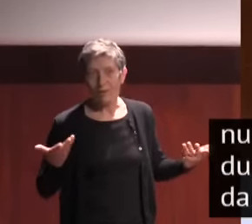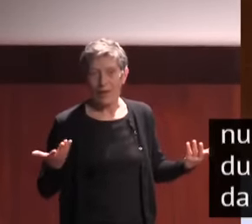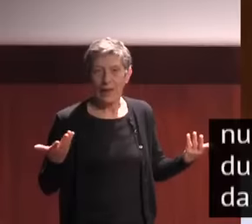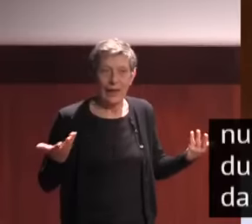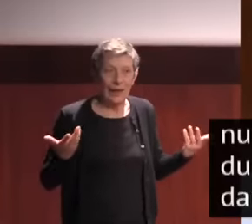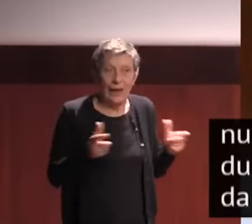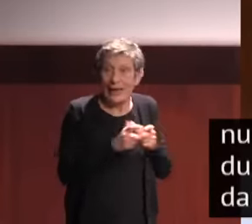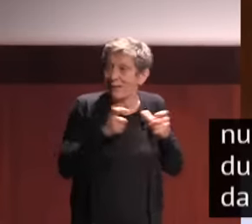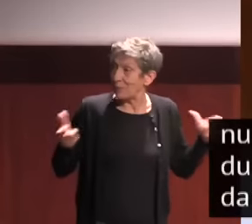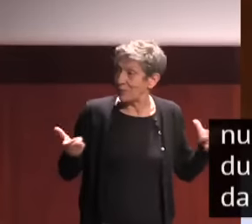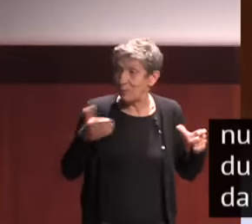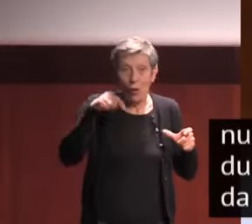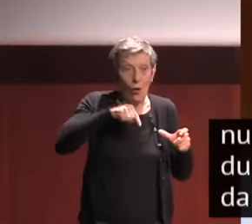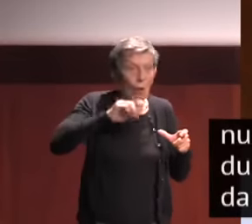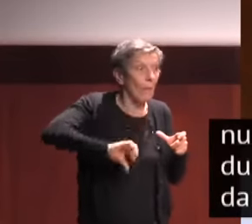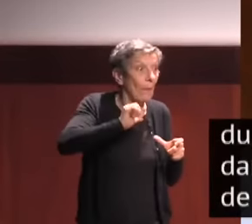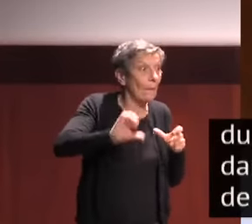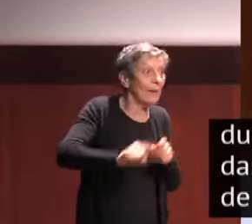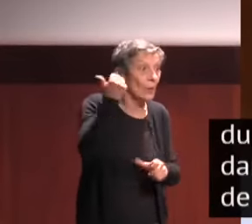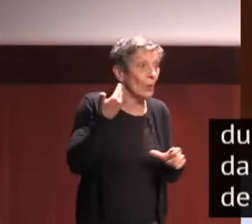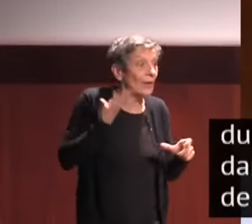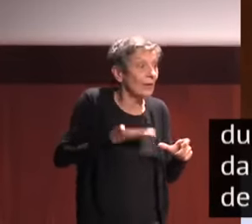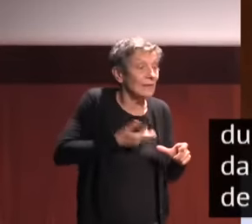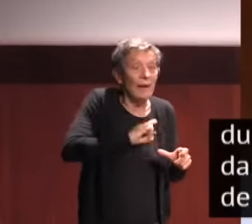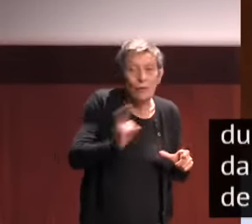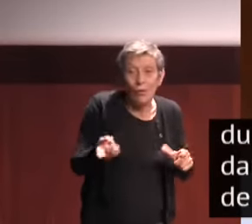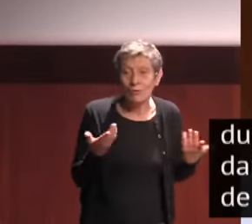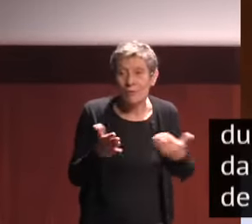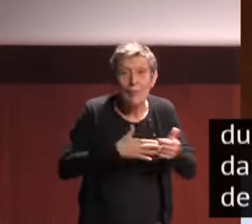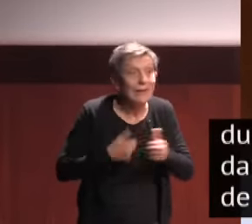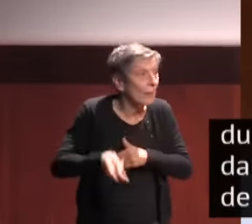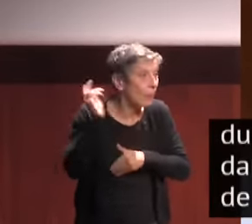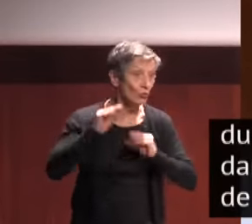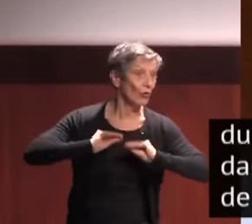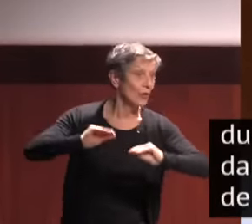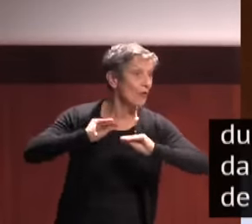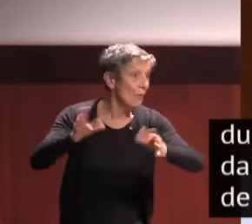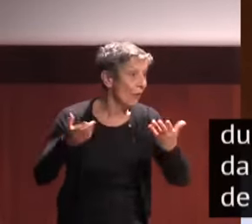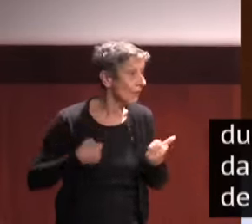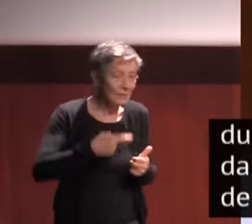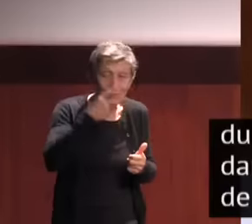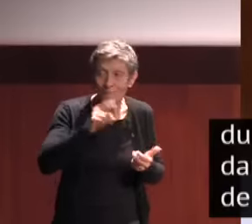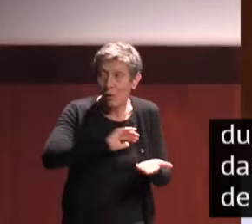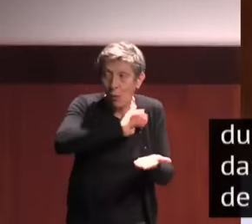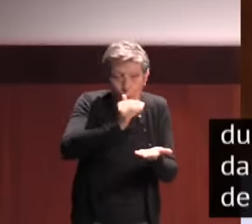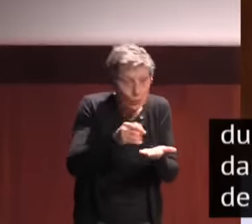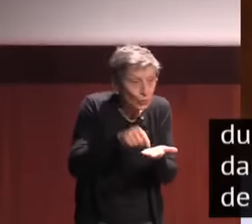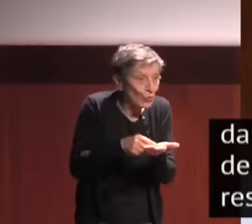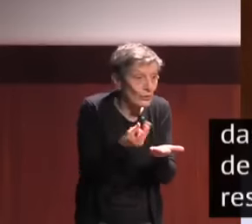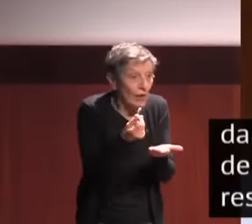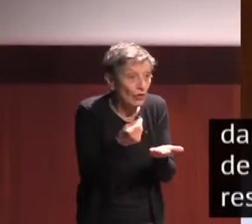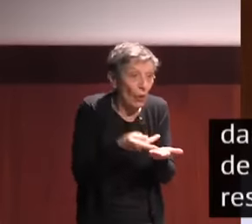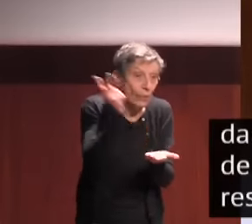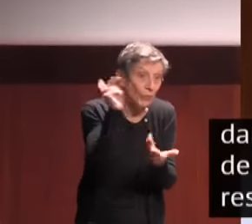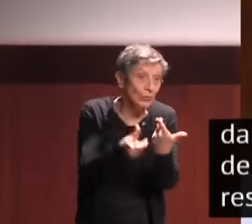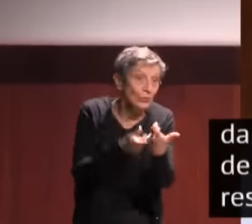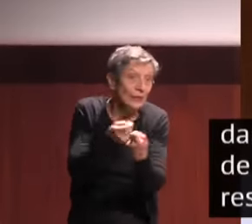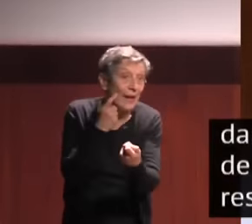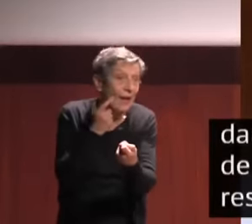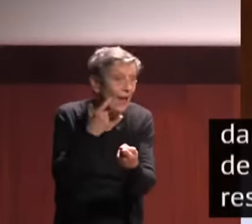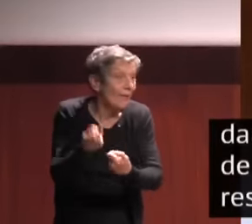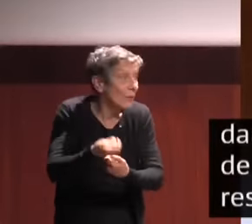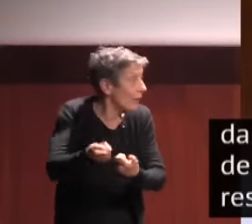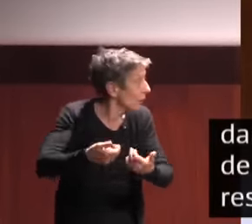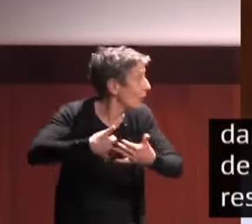établissement. Donc effectivement, il est tout à fait normal aussi que les ressources aillent pour nos élèves, avant tout pour leur éducation, et puis peut-être plus